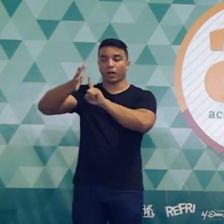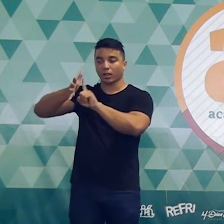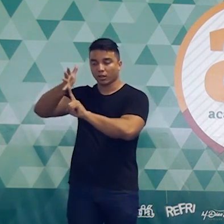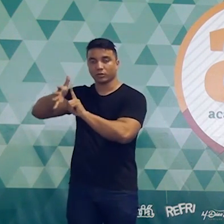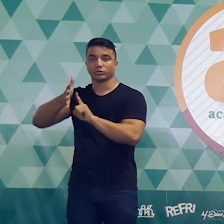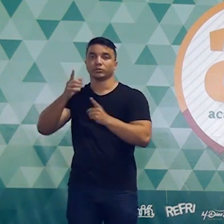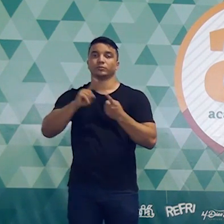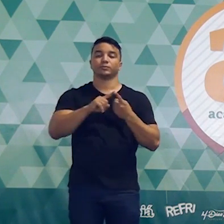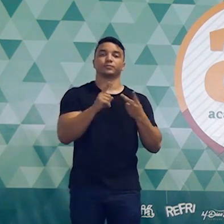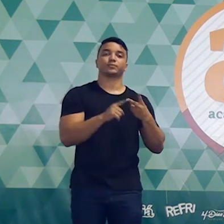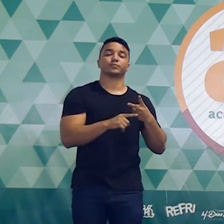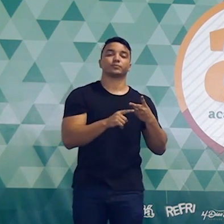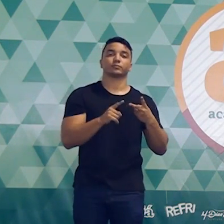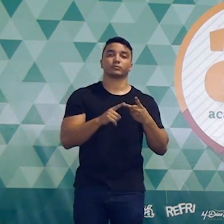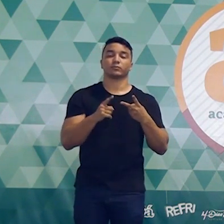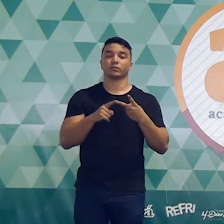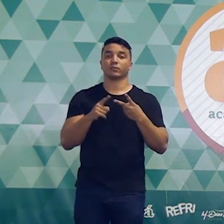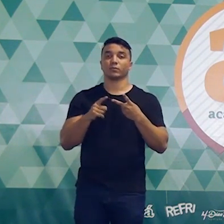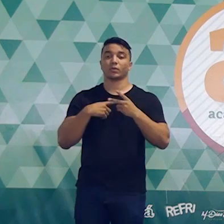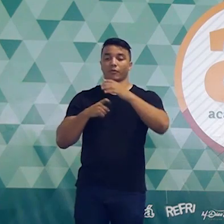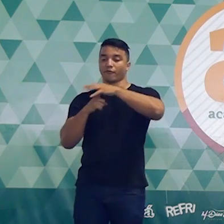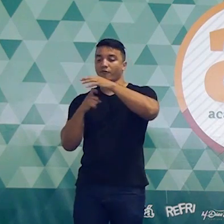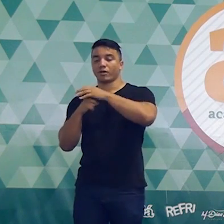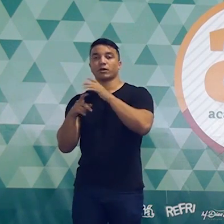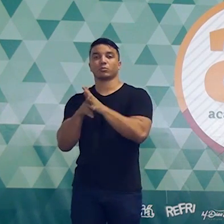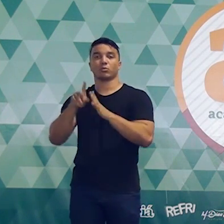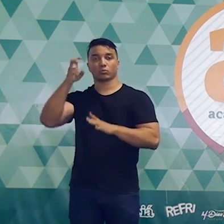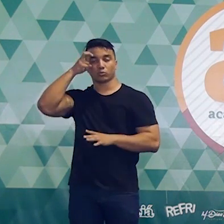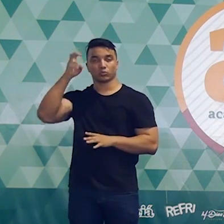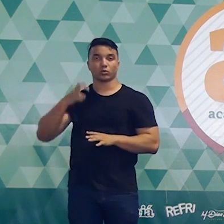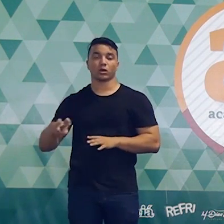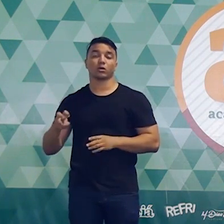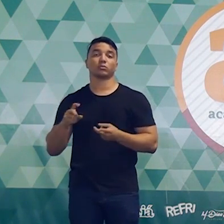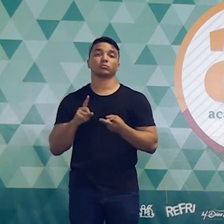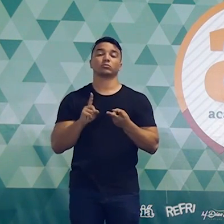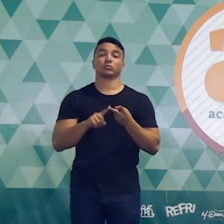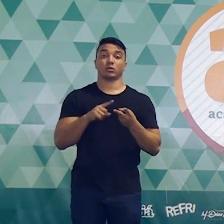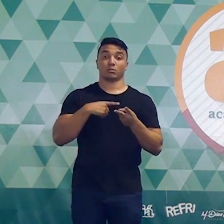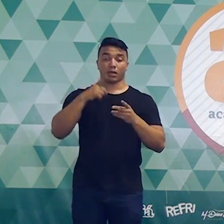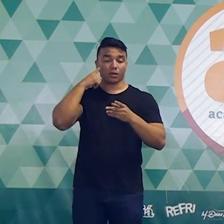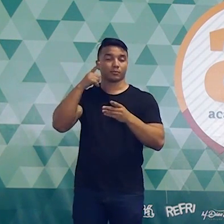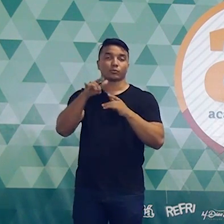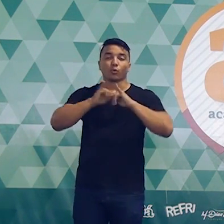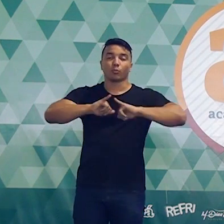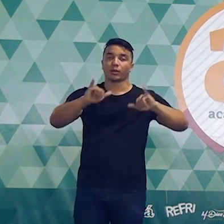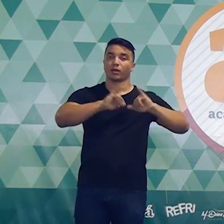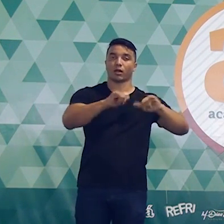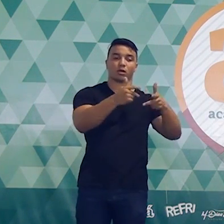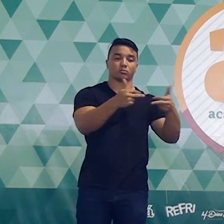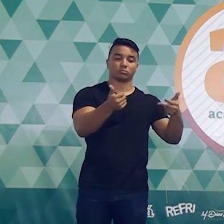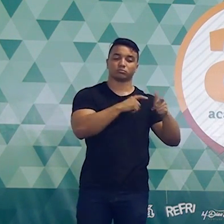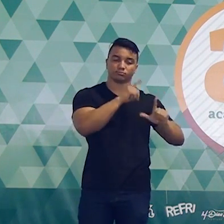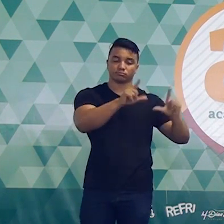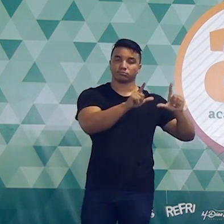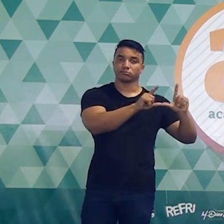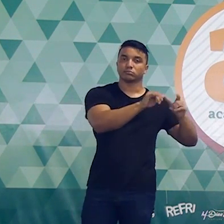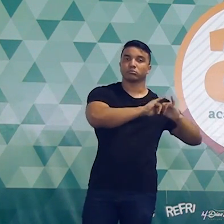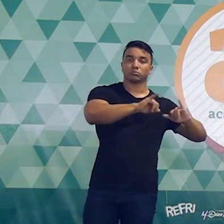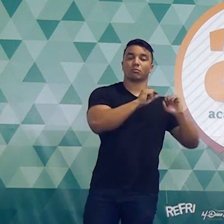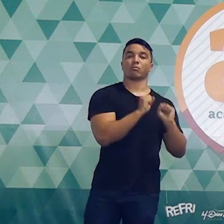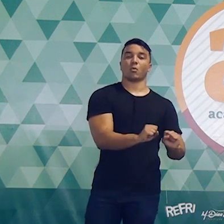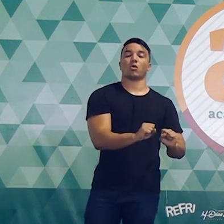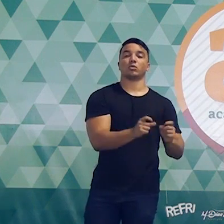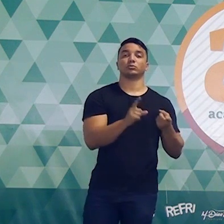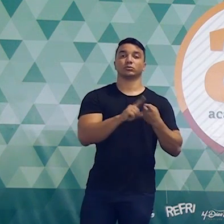palestras, escolas fazem feiras culturais, escolas fazem documentários, podem exibir